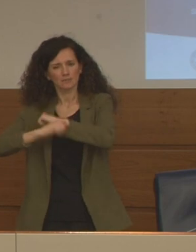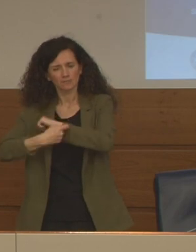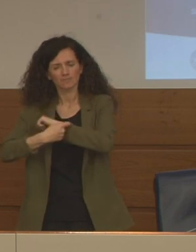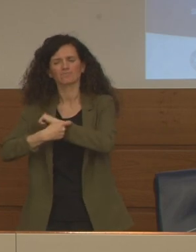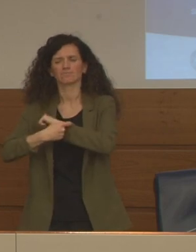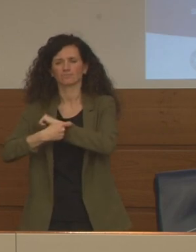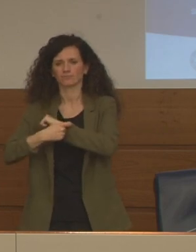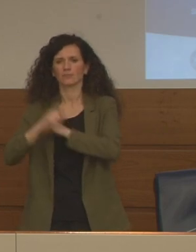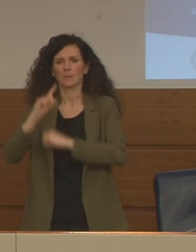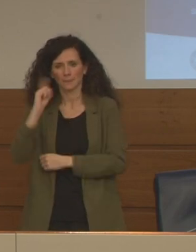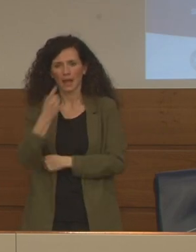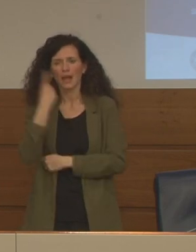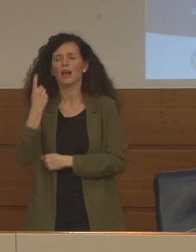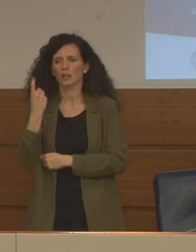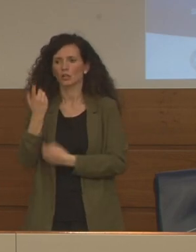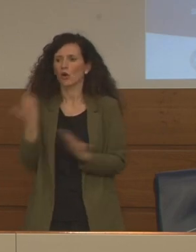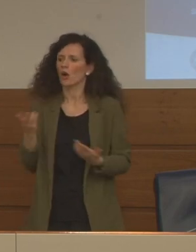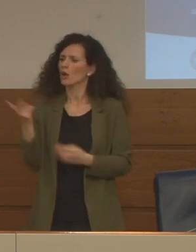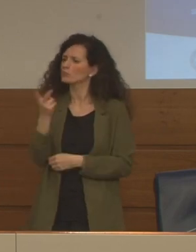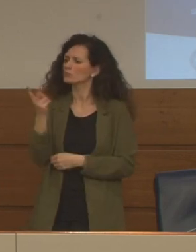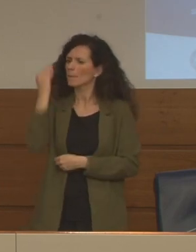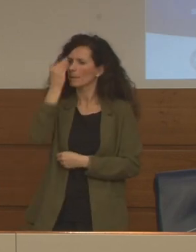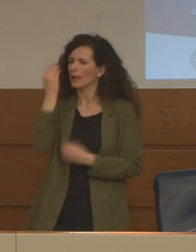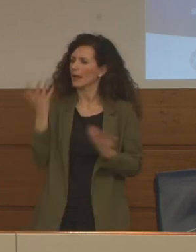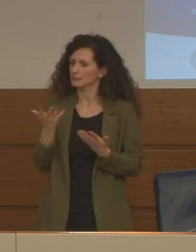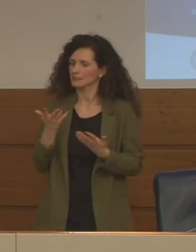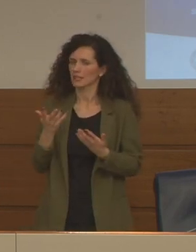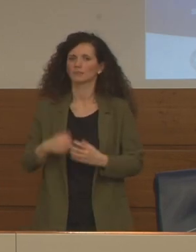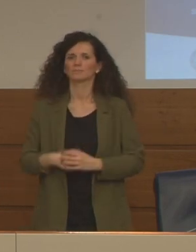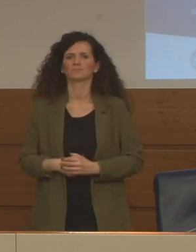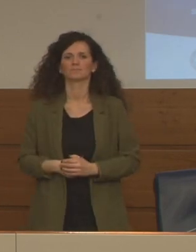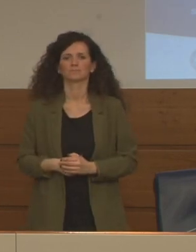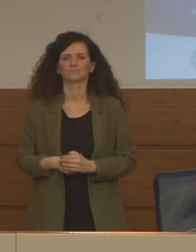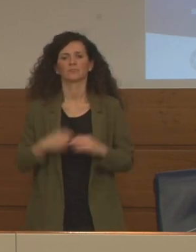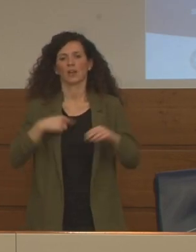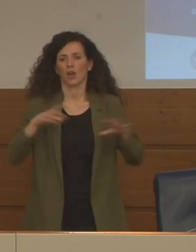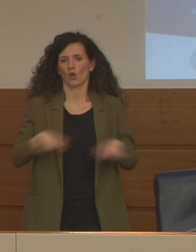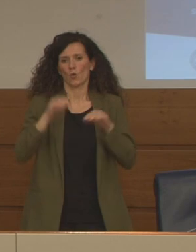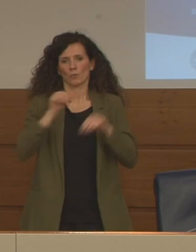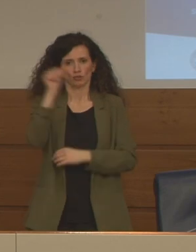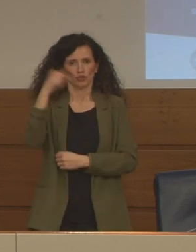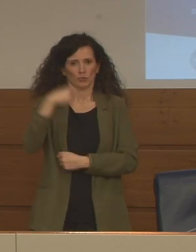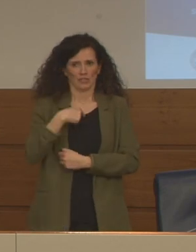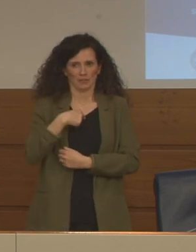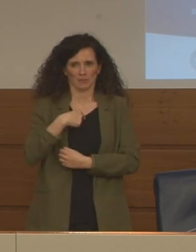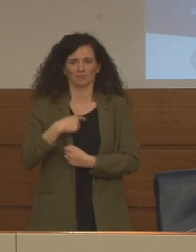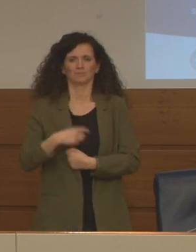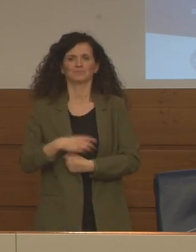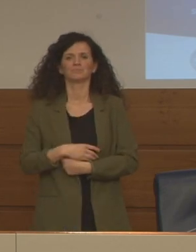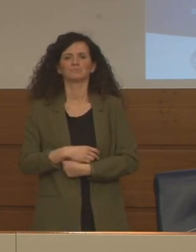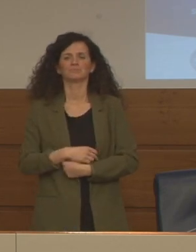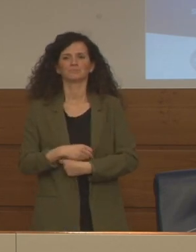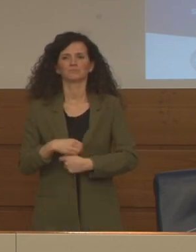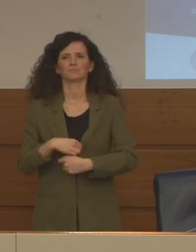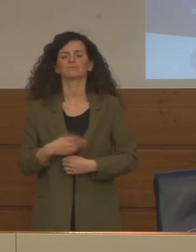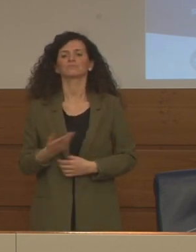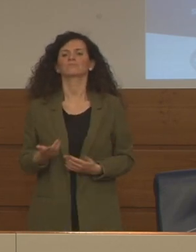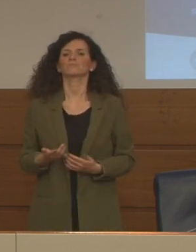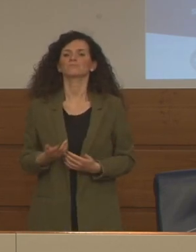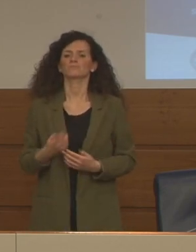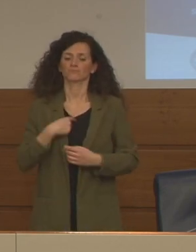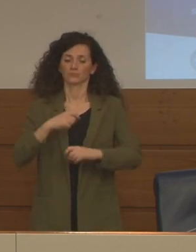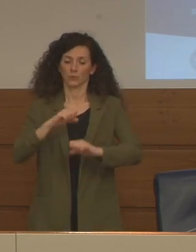qual è la vostra opinione modo prima io allora io credo